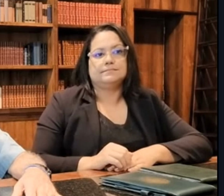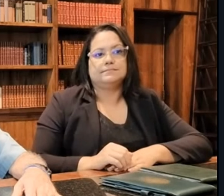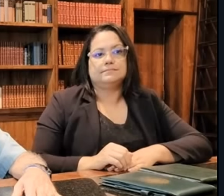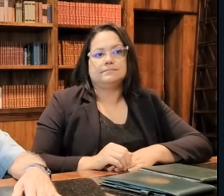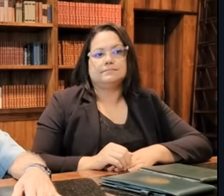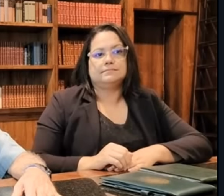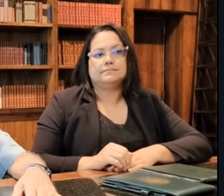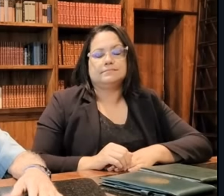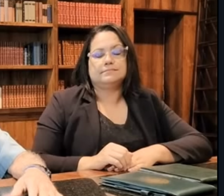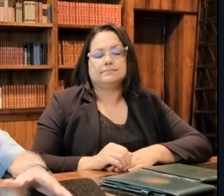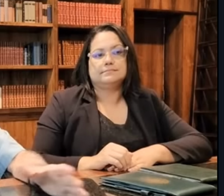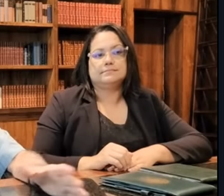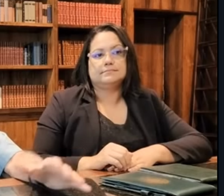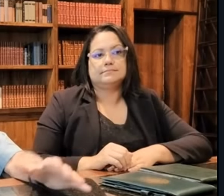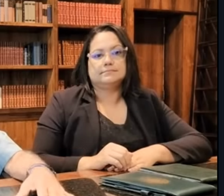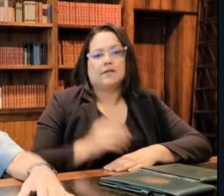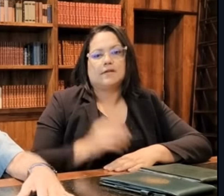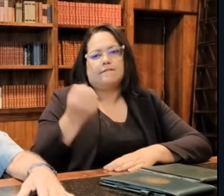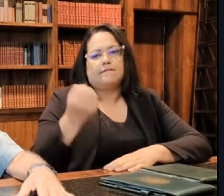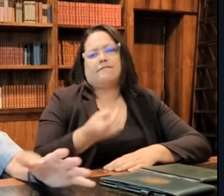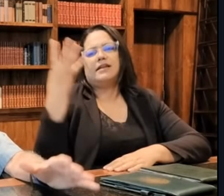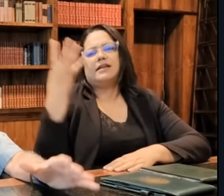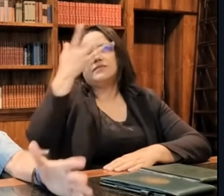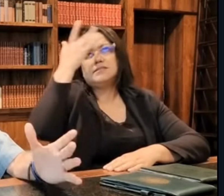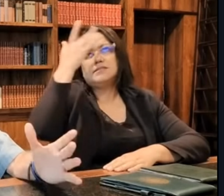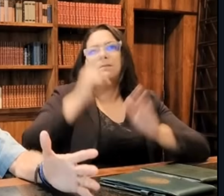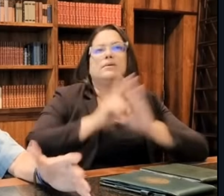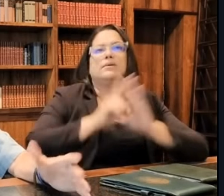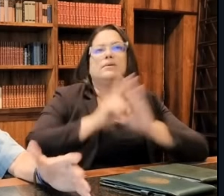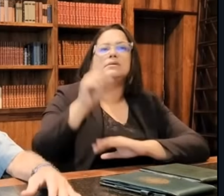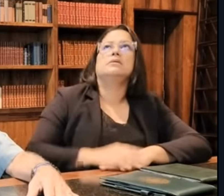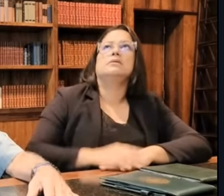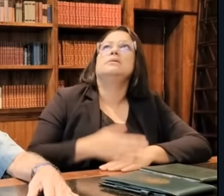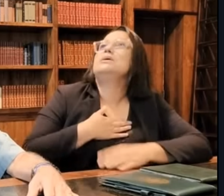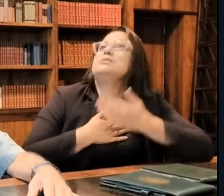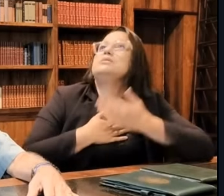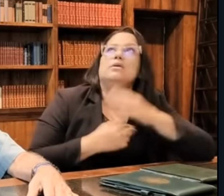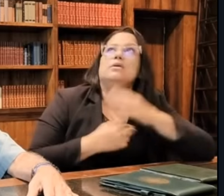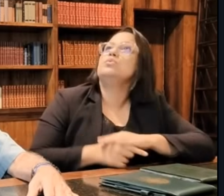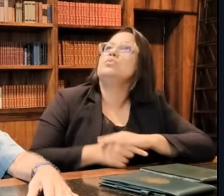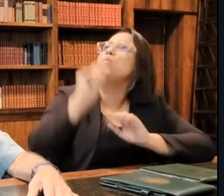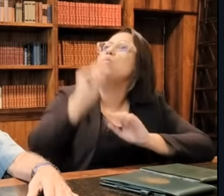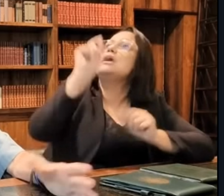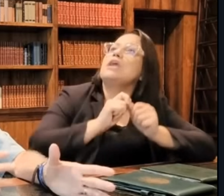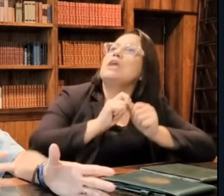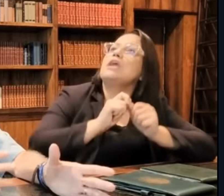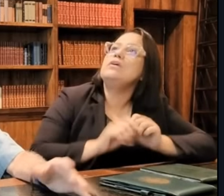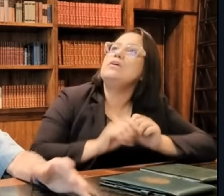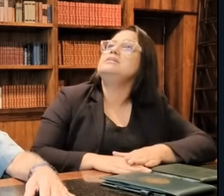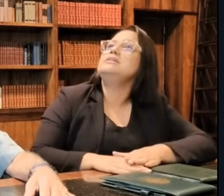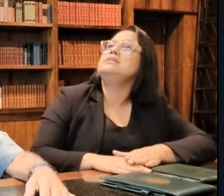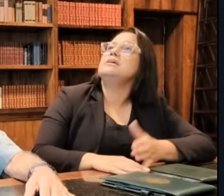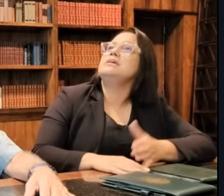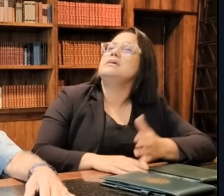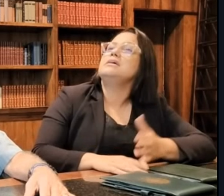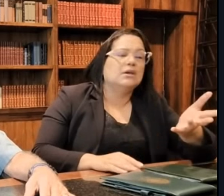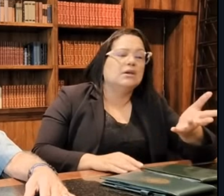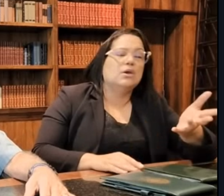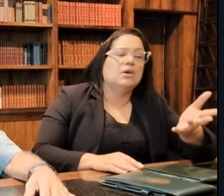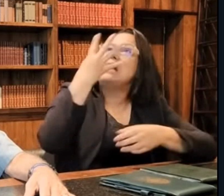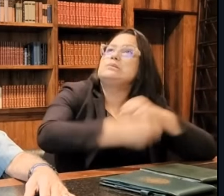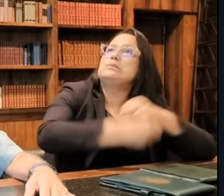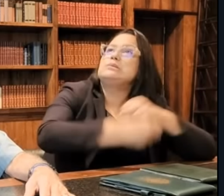Eu, quantas vezes perguntei, né? Meu Deus, o que eu fiz para merecer tudo isso que passei ao longo de